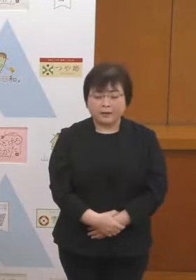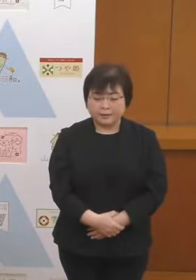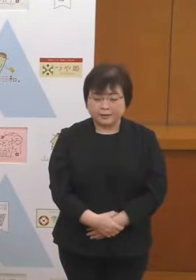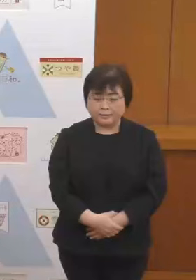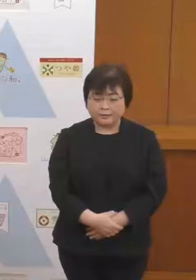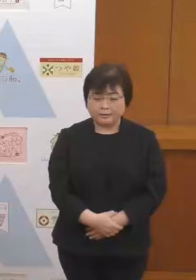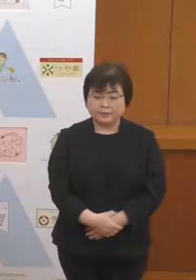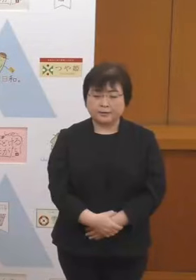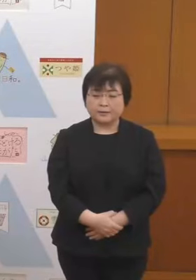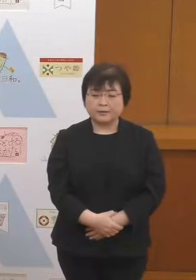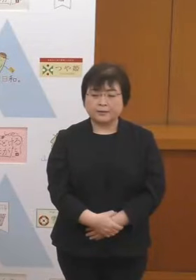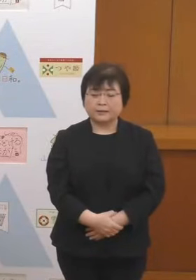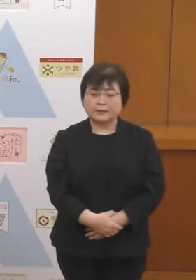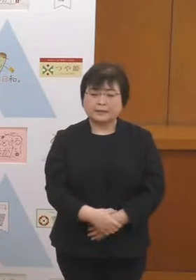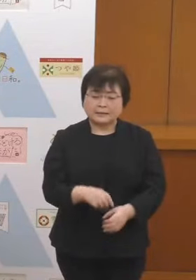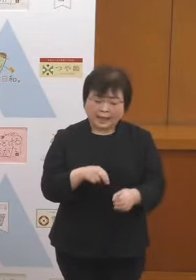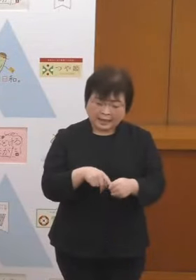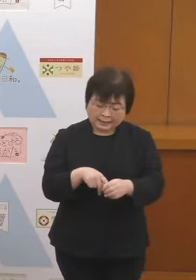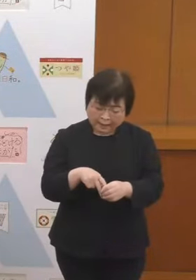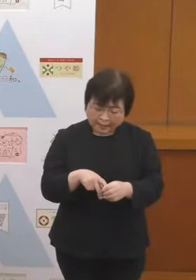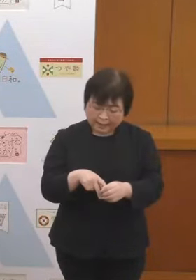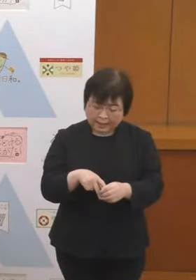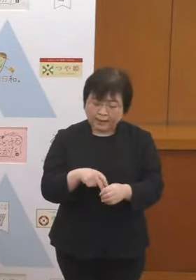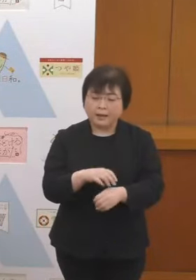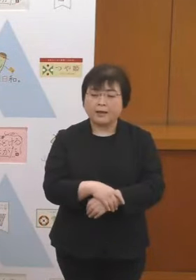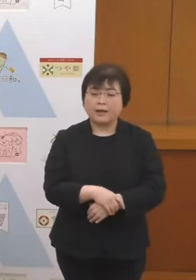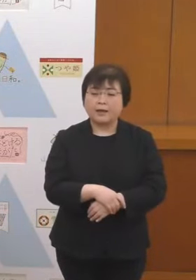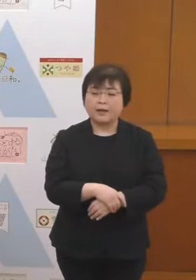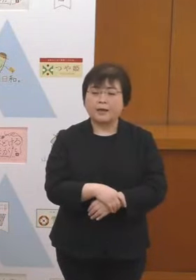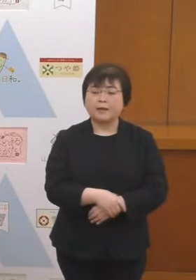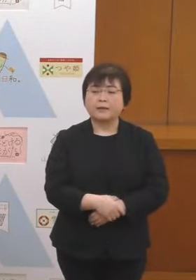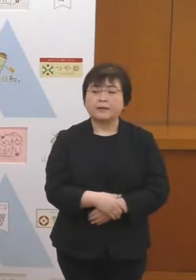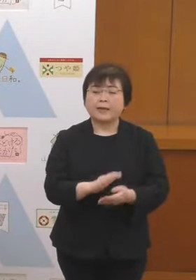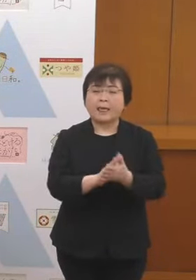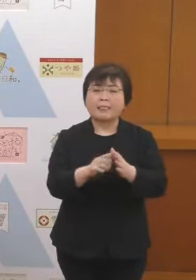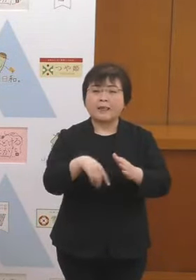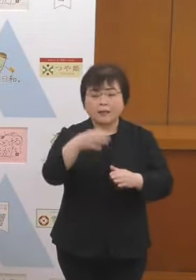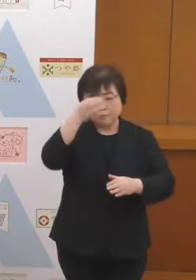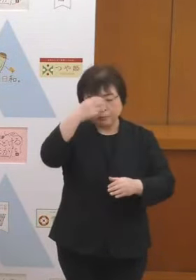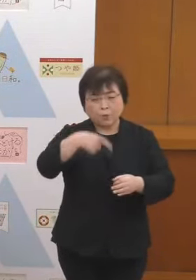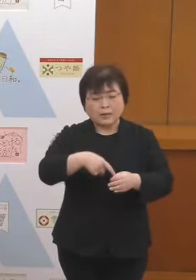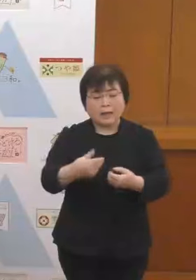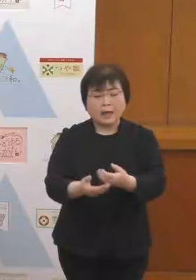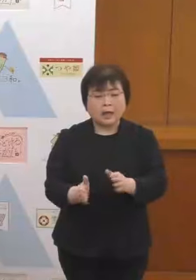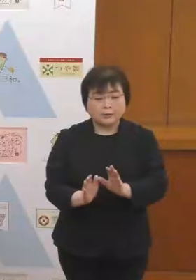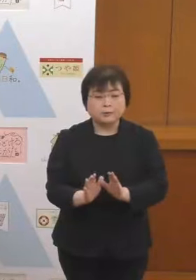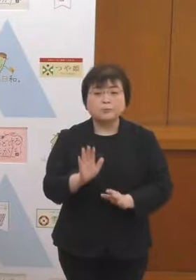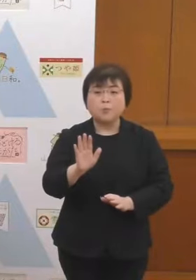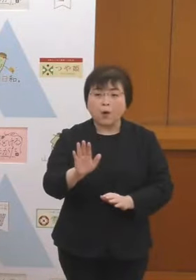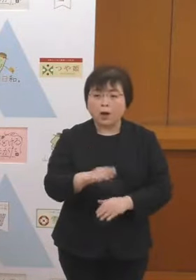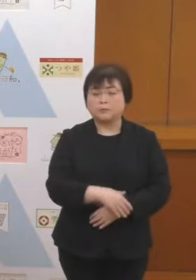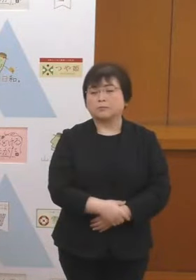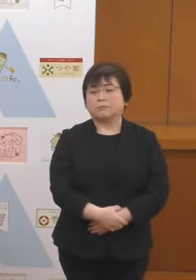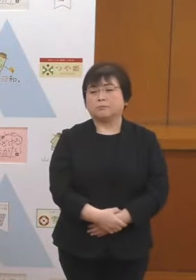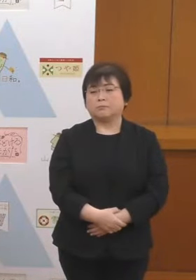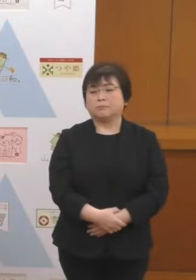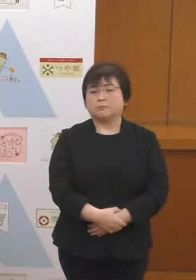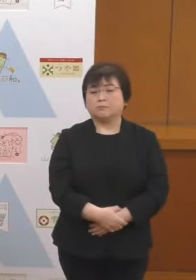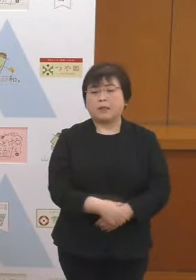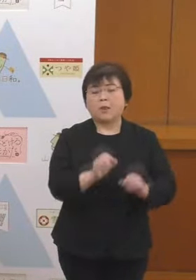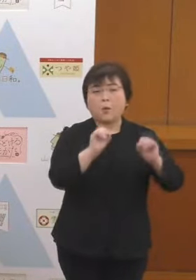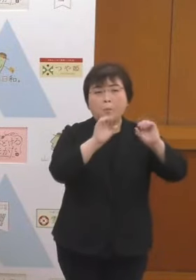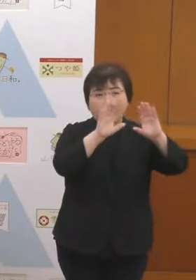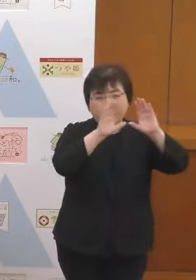もまサッカーそれあのま県内にはプロサッカーチームもありますしえ